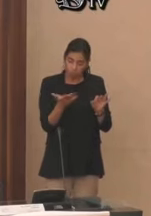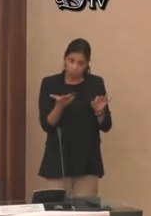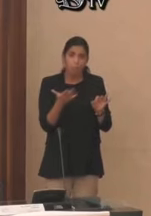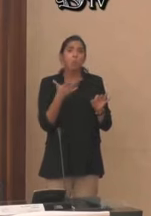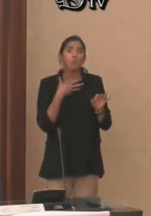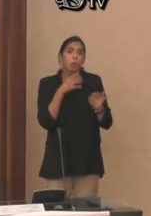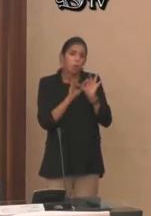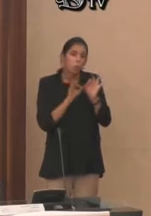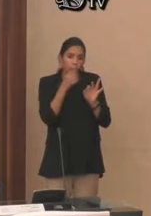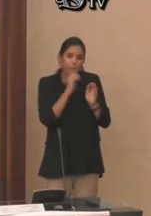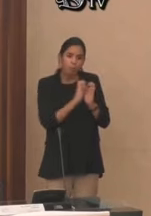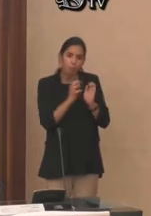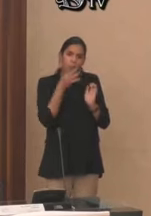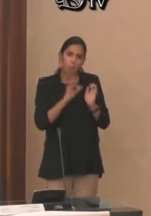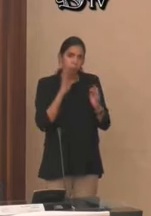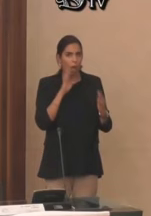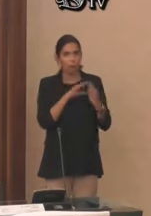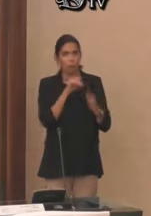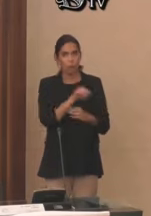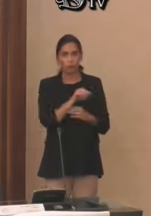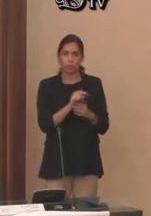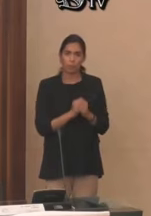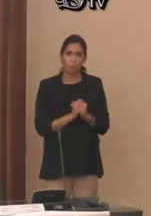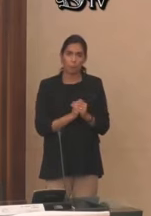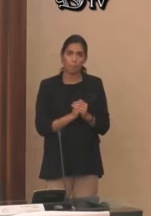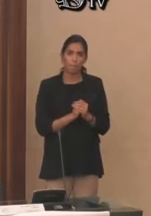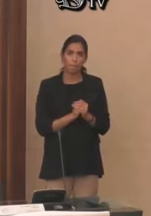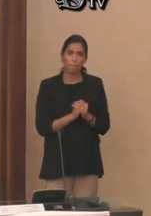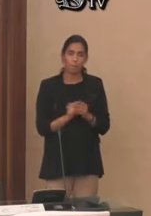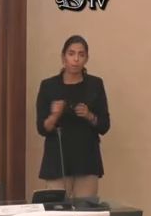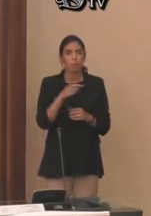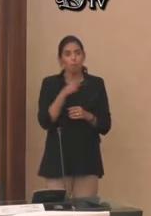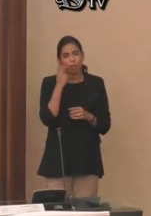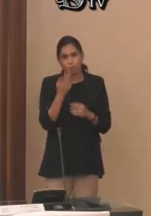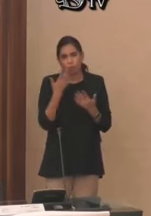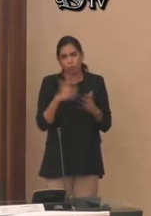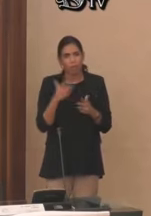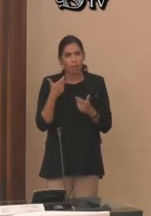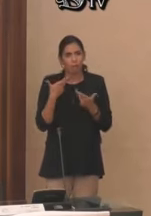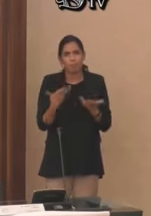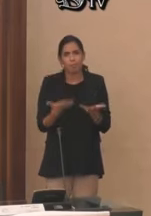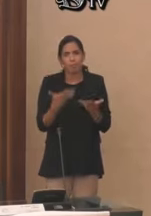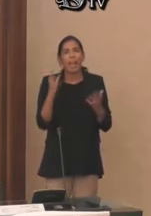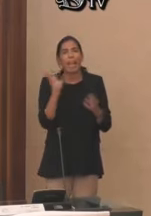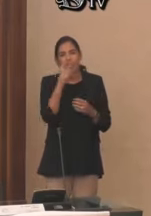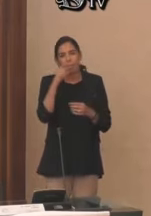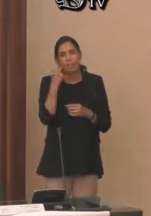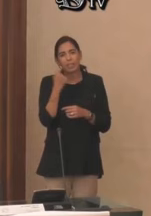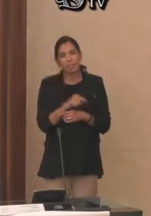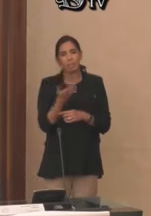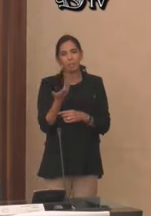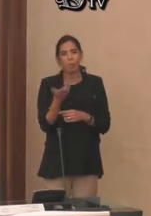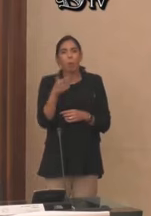cure come tutte le malattie, dal raffreddore al cancro. Abbiamo visto parecchi esempi in questo senso. Perché? Perché la malattia